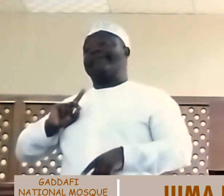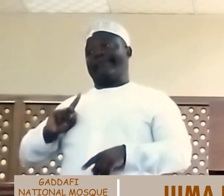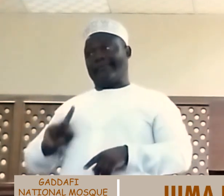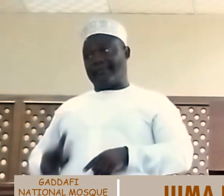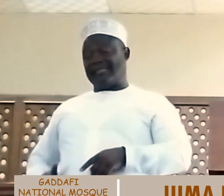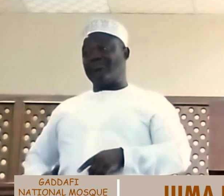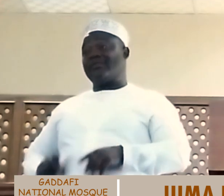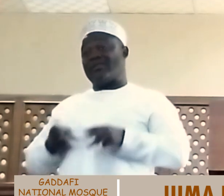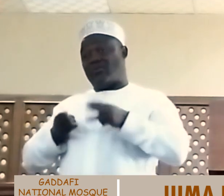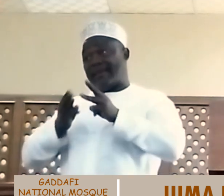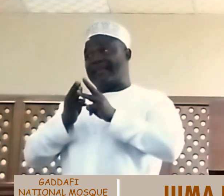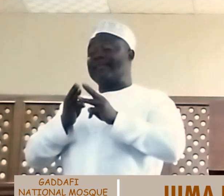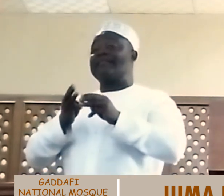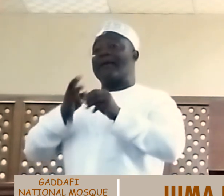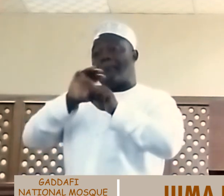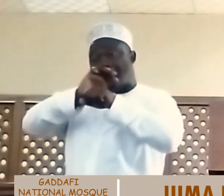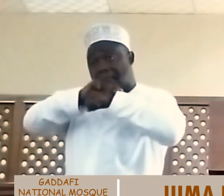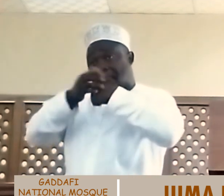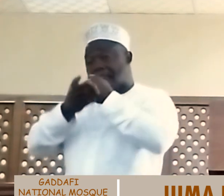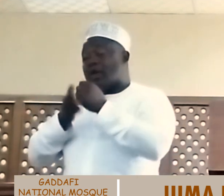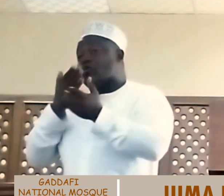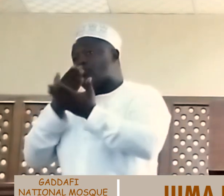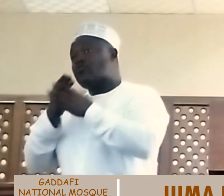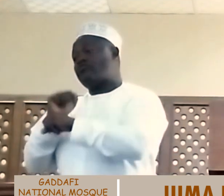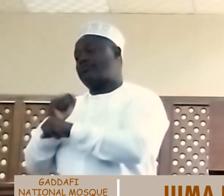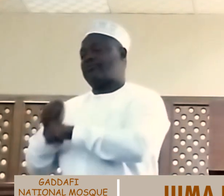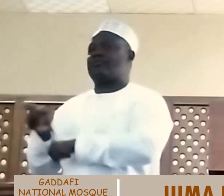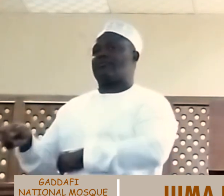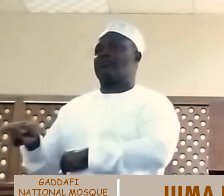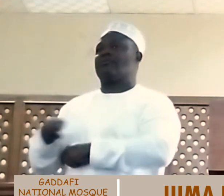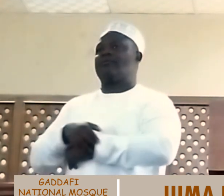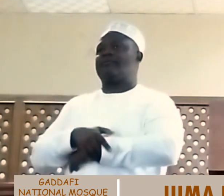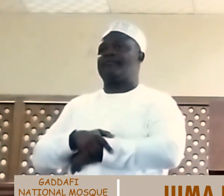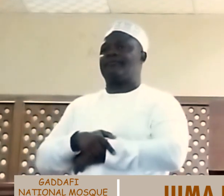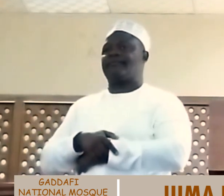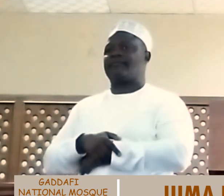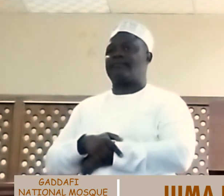tweyisa ekola omukululo